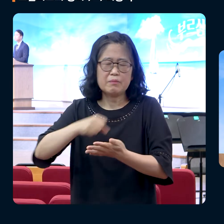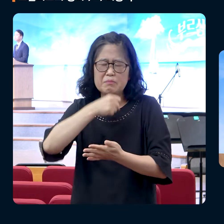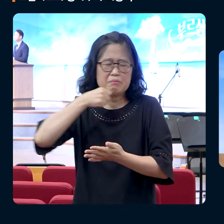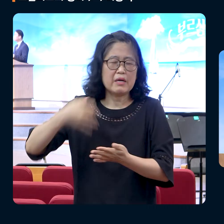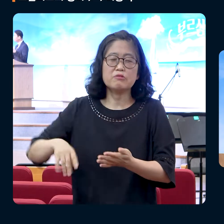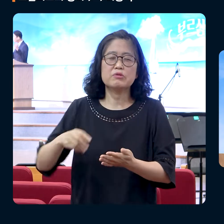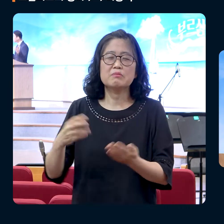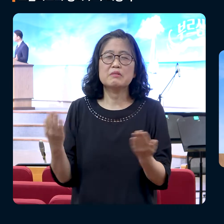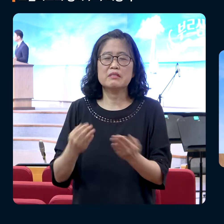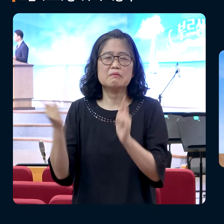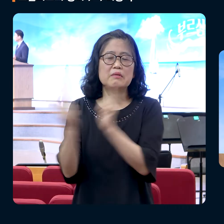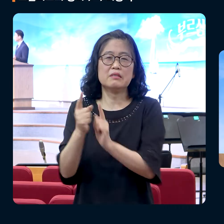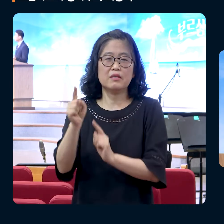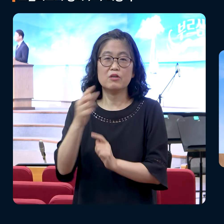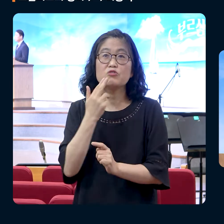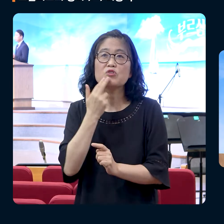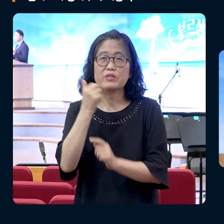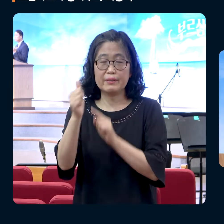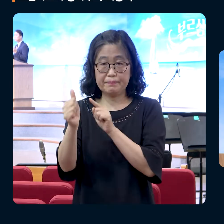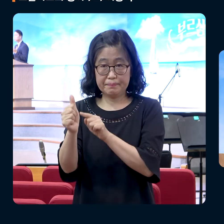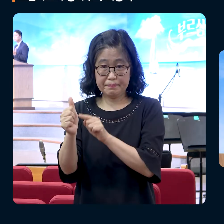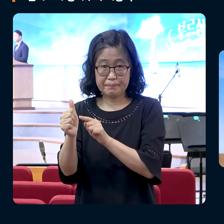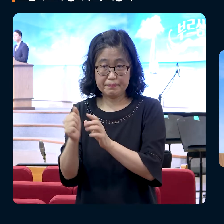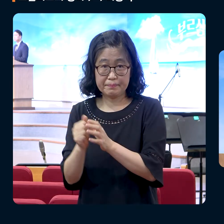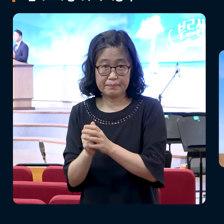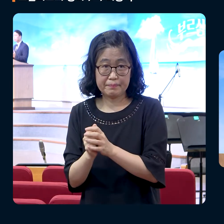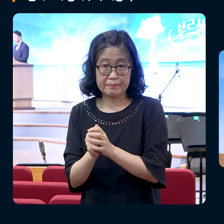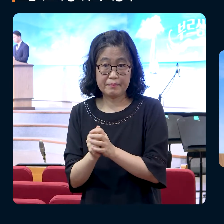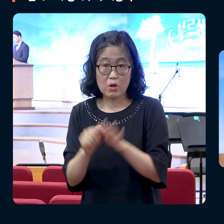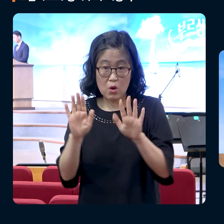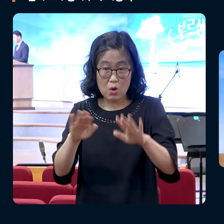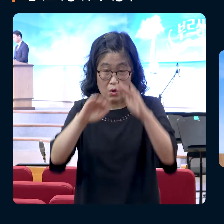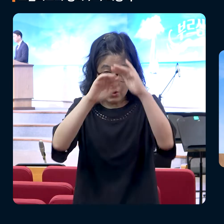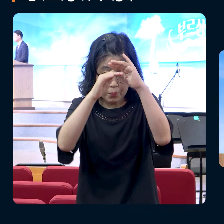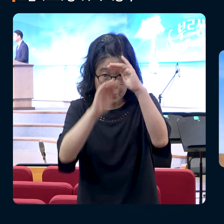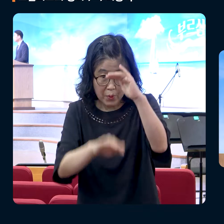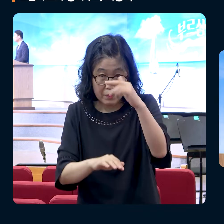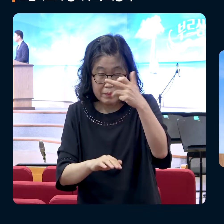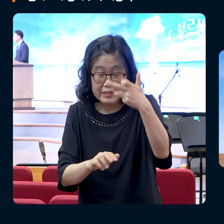그런데 여러분, 이 모든 것을요, 오늘 본문 17절은 뭐라고